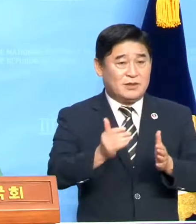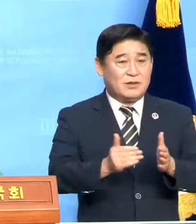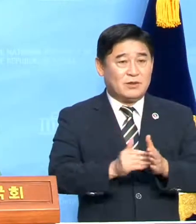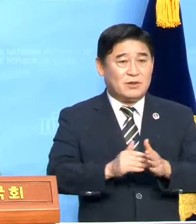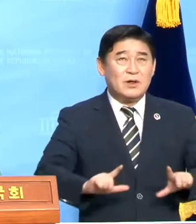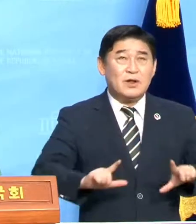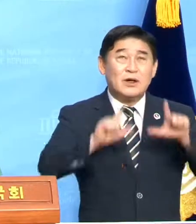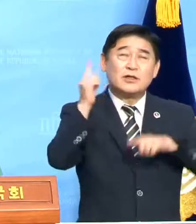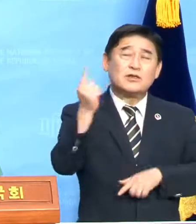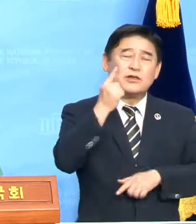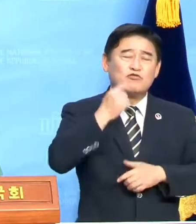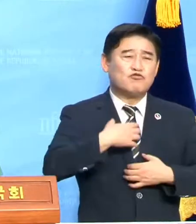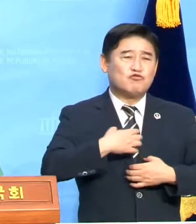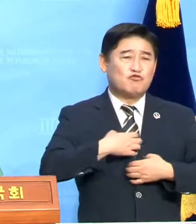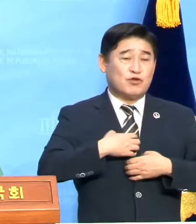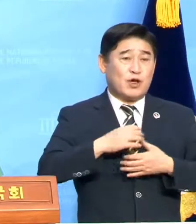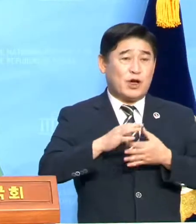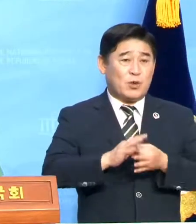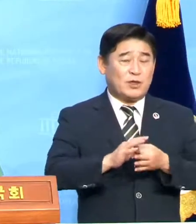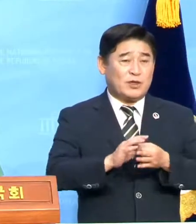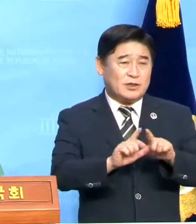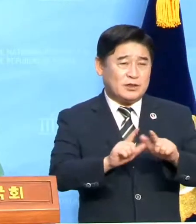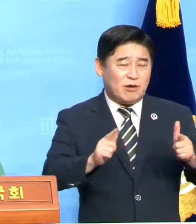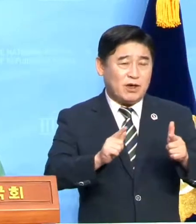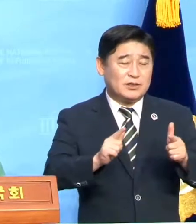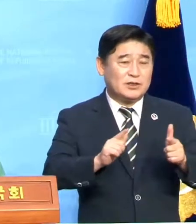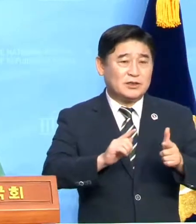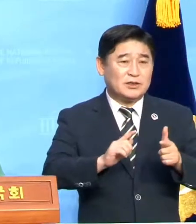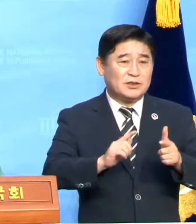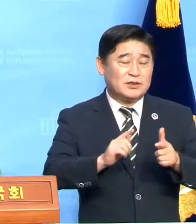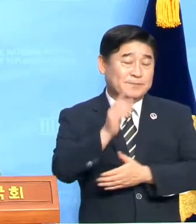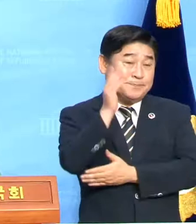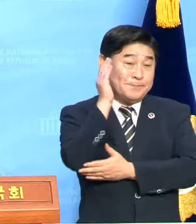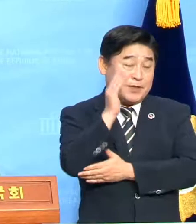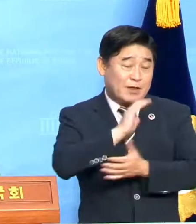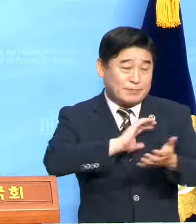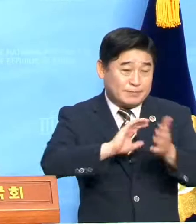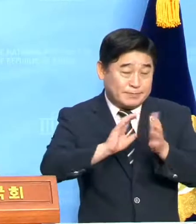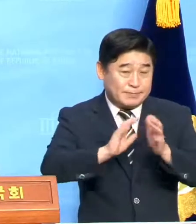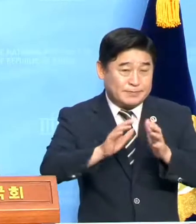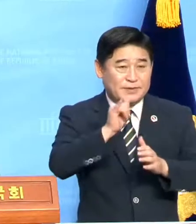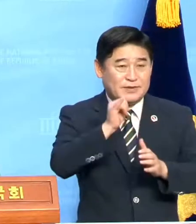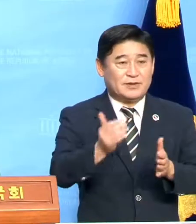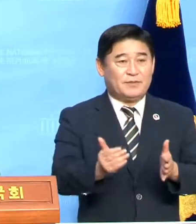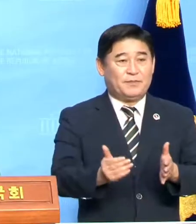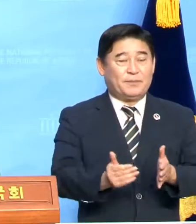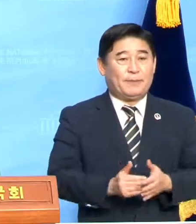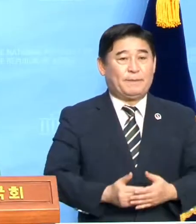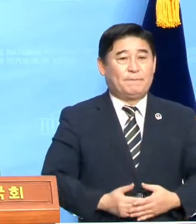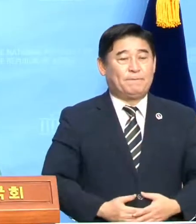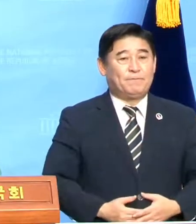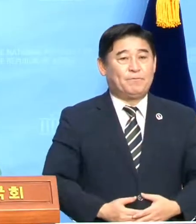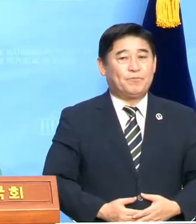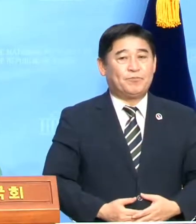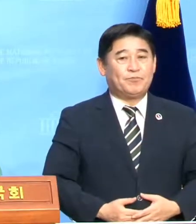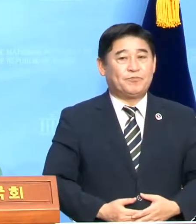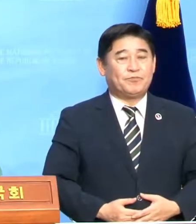기우 위기와 관련된 여러가지 생태적 이야기들이 관점에서 기본소득 논의가 이어가고 이어갔습니다